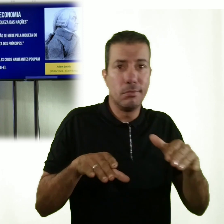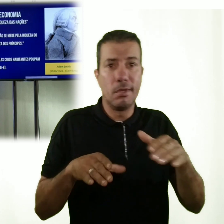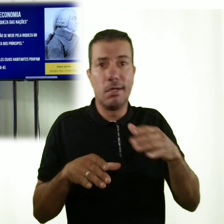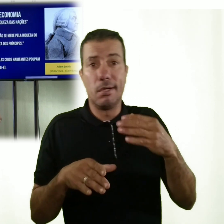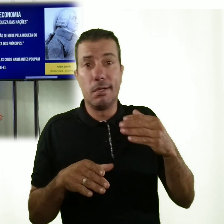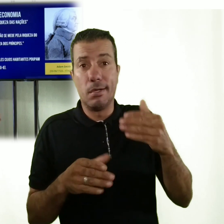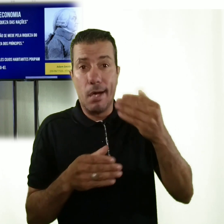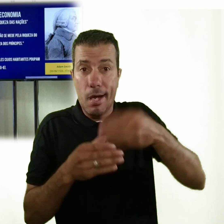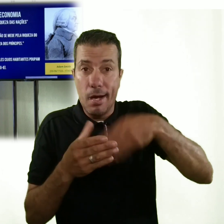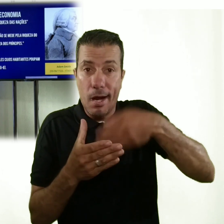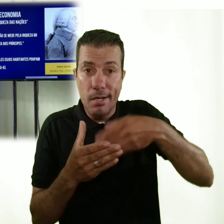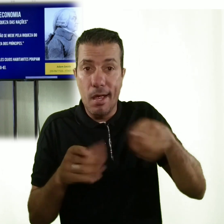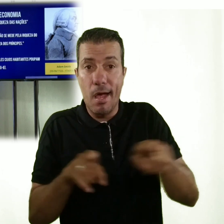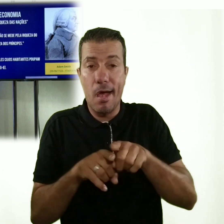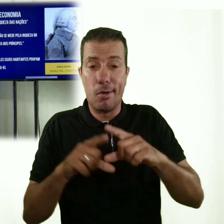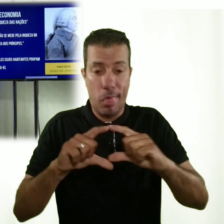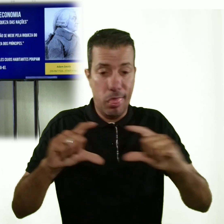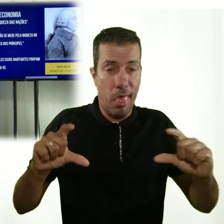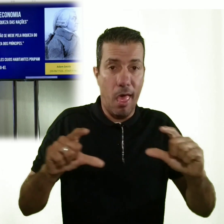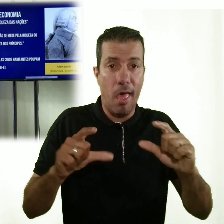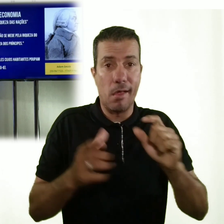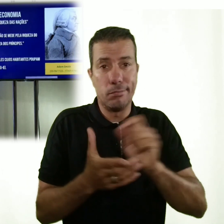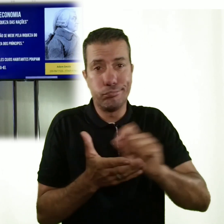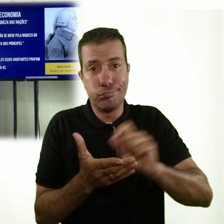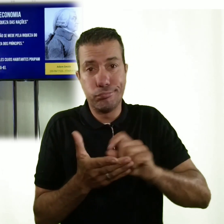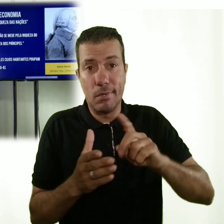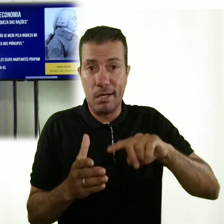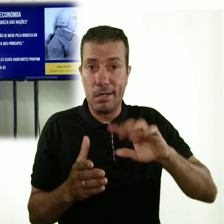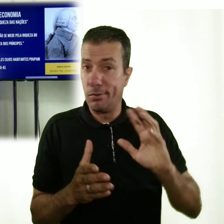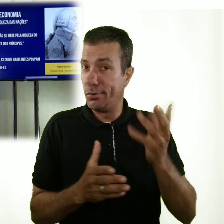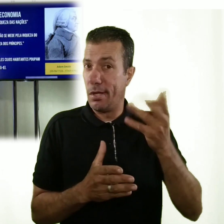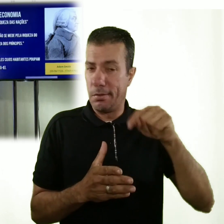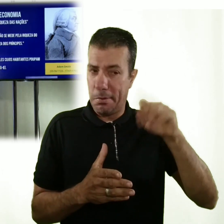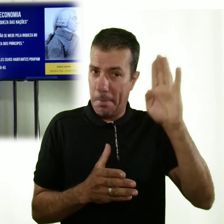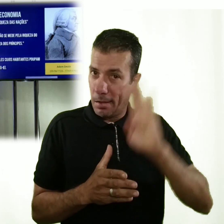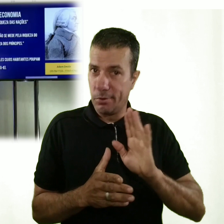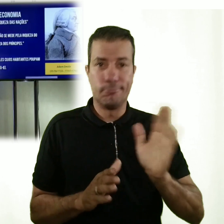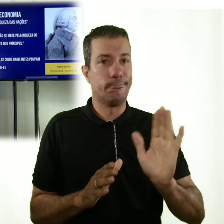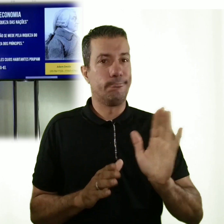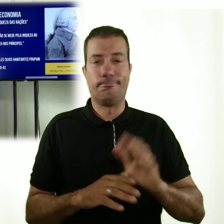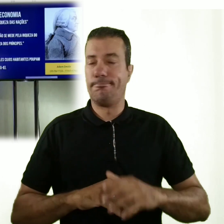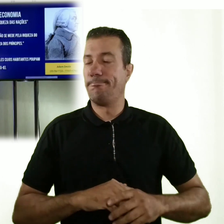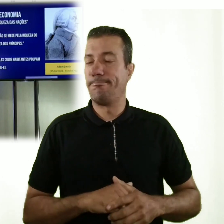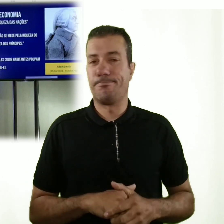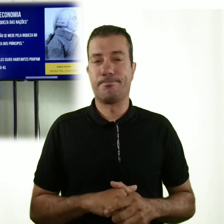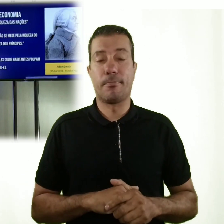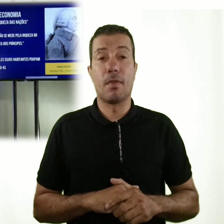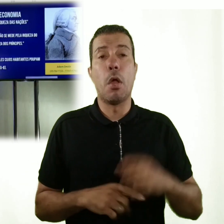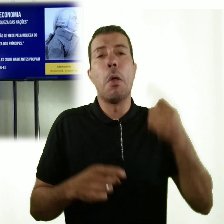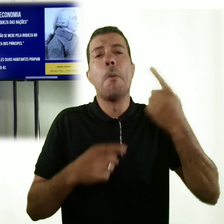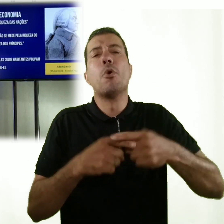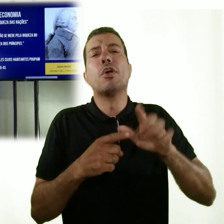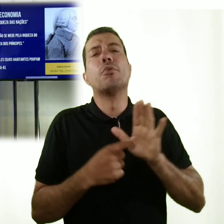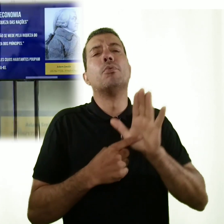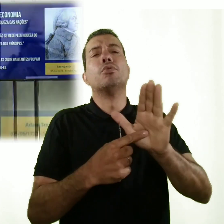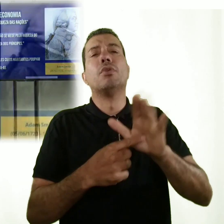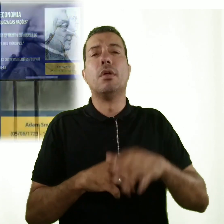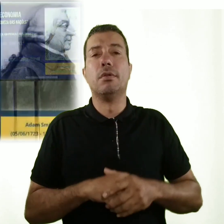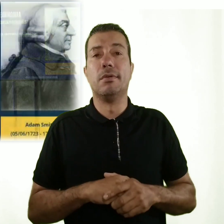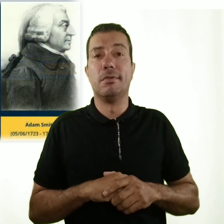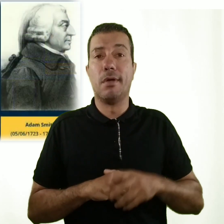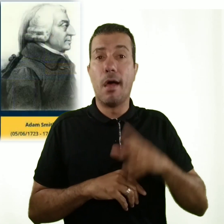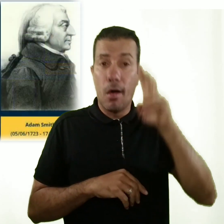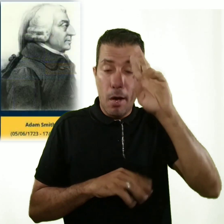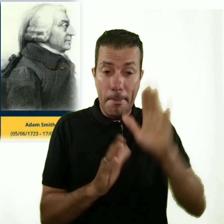crédito, mas isso, graças a Deus, não acontece aqui no Brasil, tá certo? Por que eu estou mostrando isso? Olha o que tem na Bíblia,